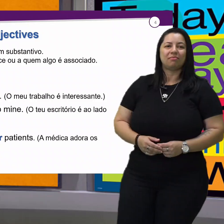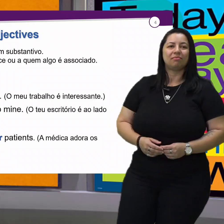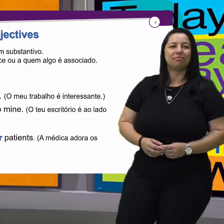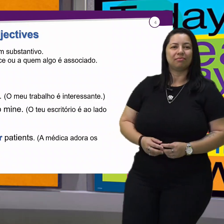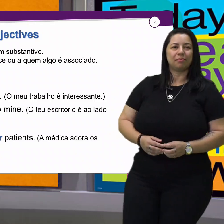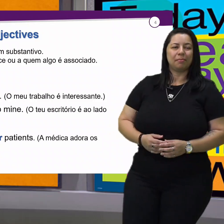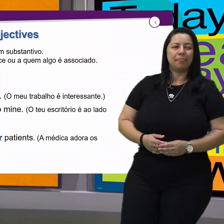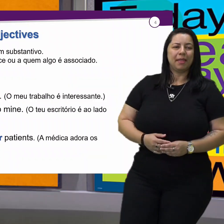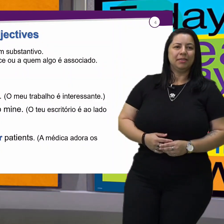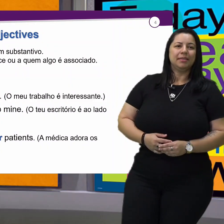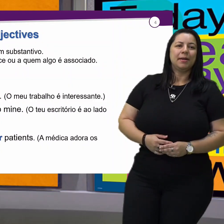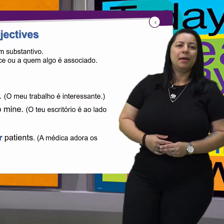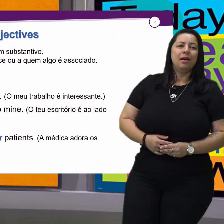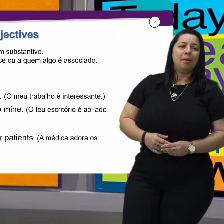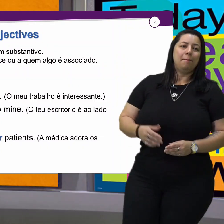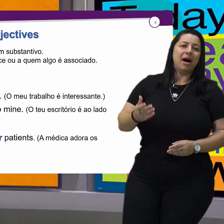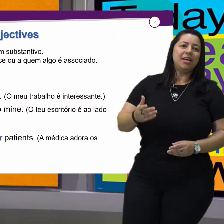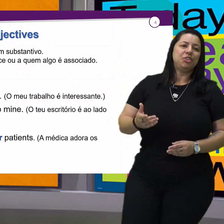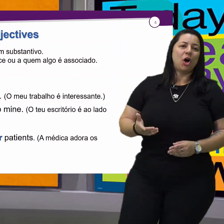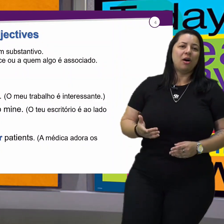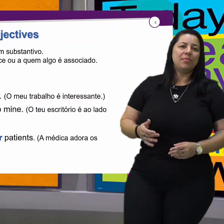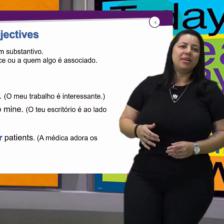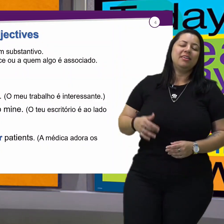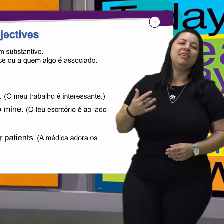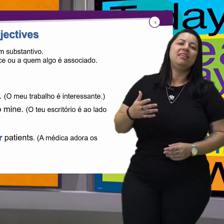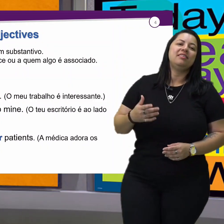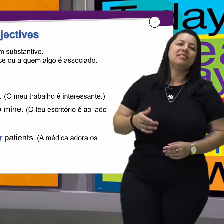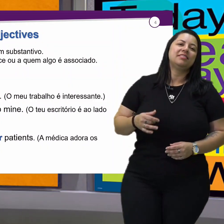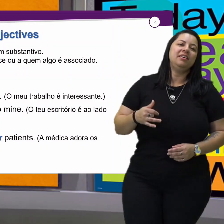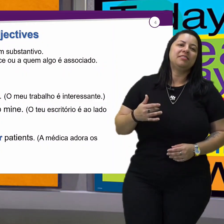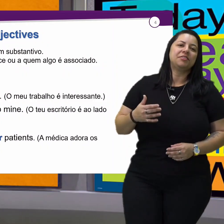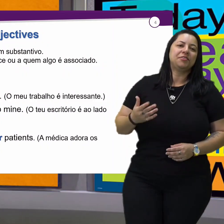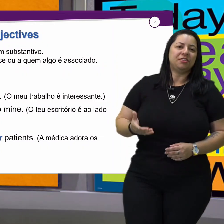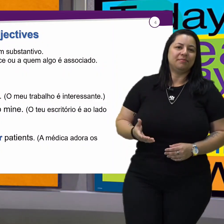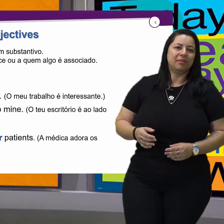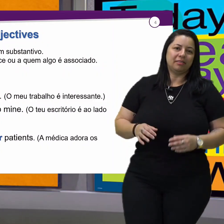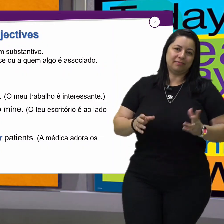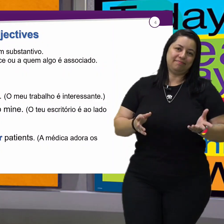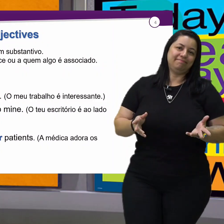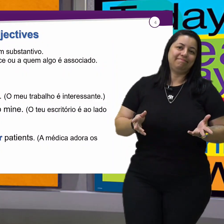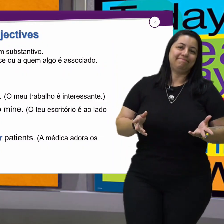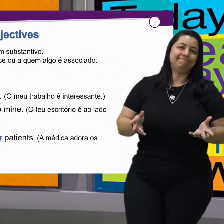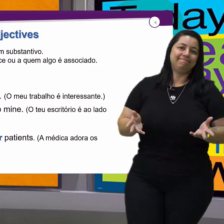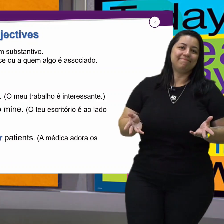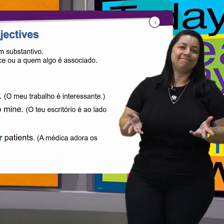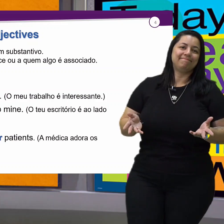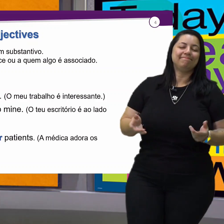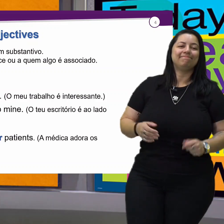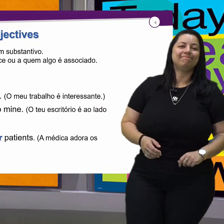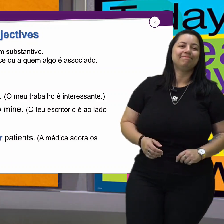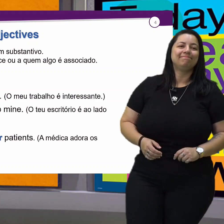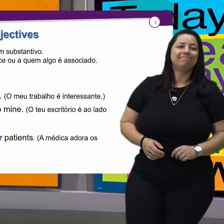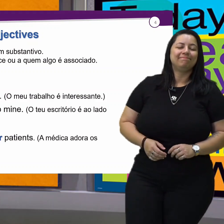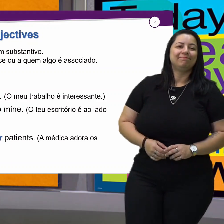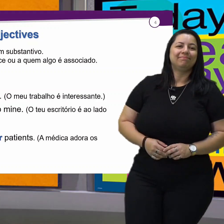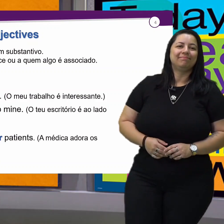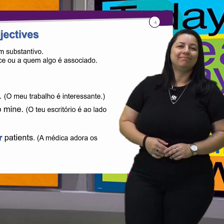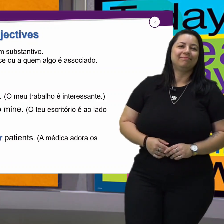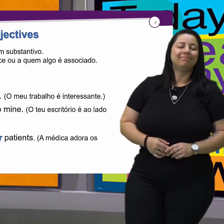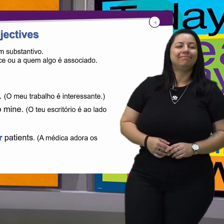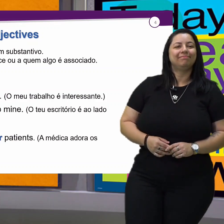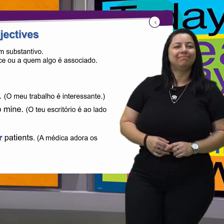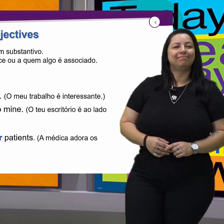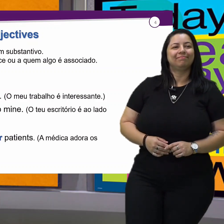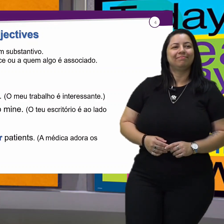então, examples. Leia pra mim, teacher. My job is interesting. O que é isso? Meu trabalho é